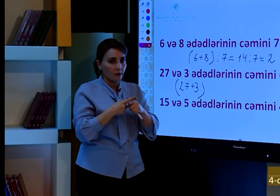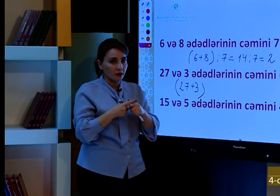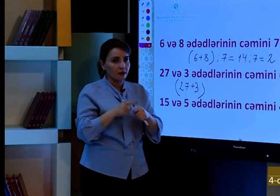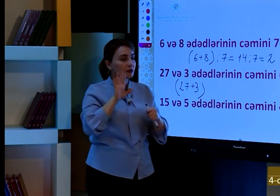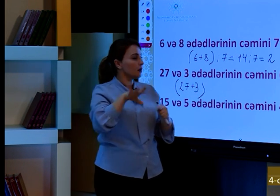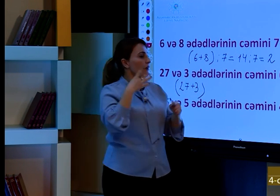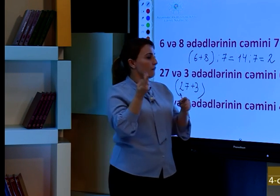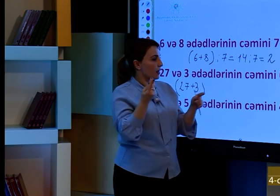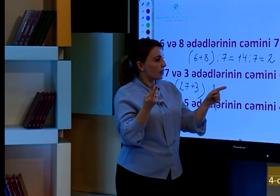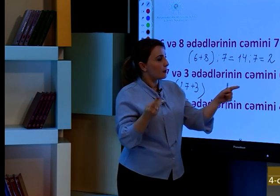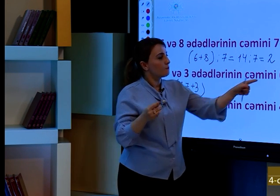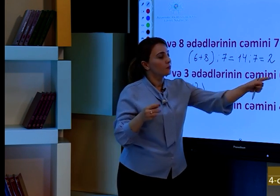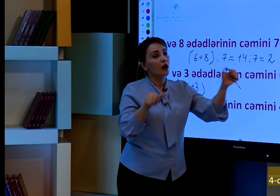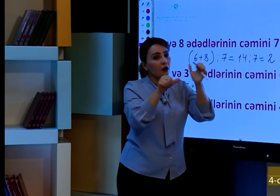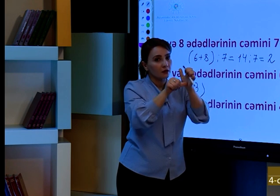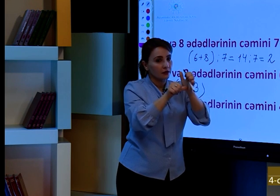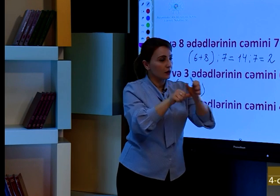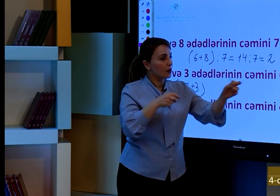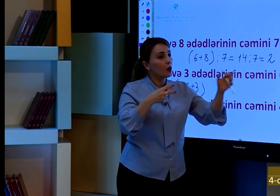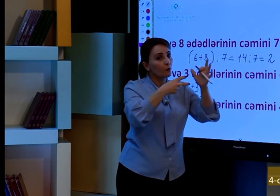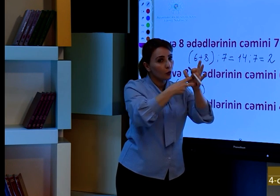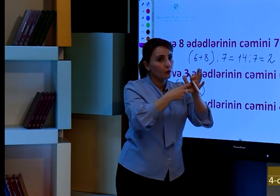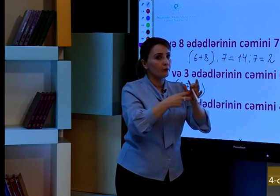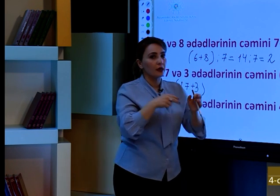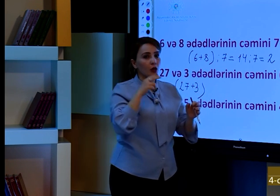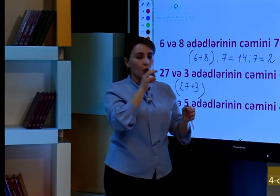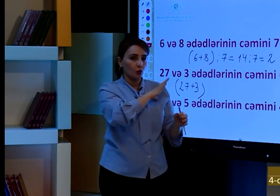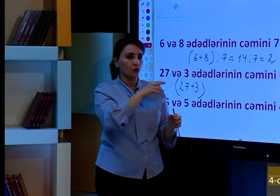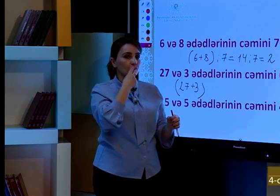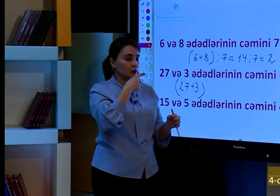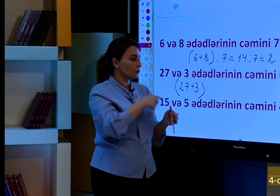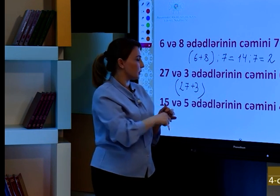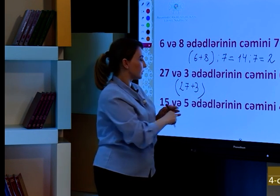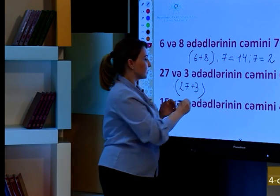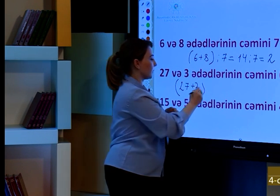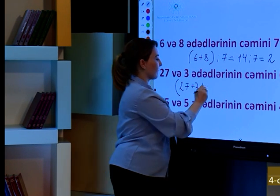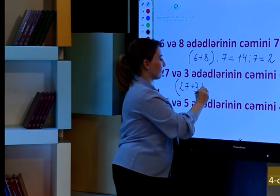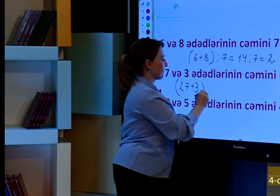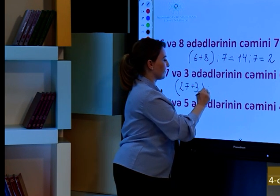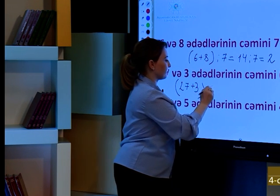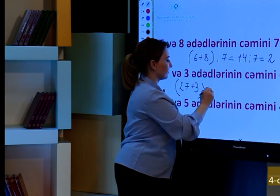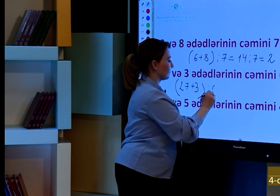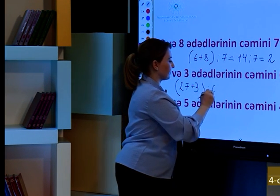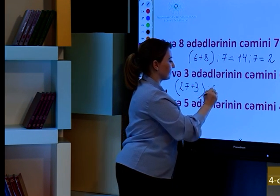toplamalı və 6-ya bölünməli olduğunu bilirik.